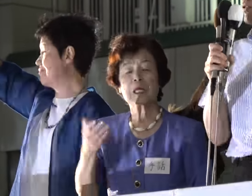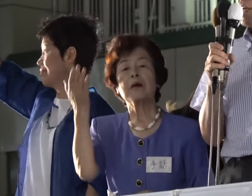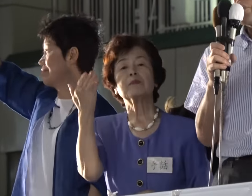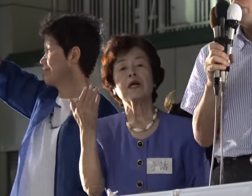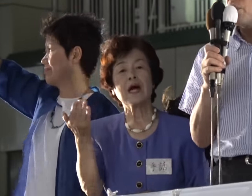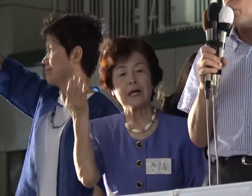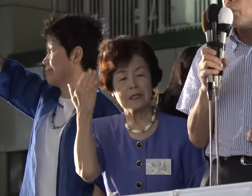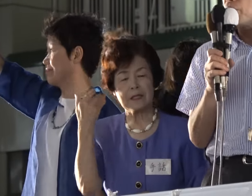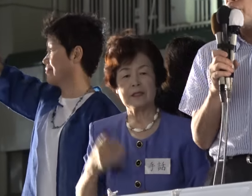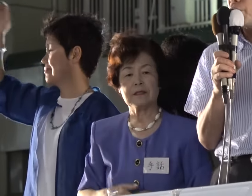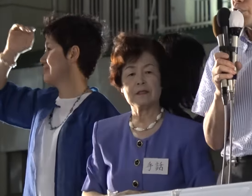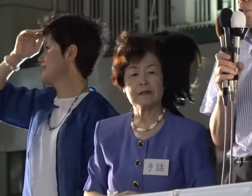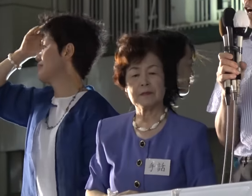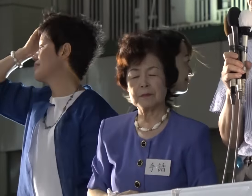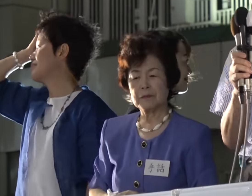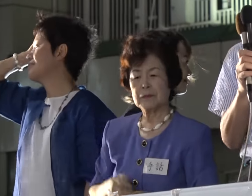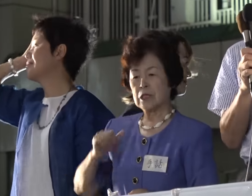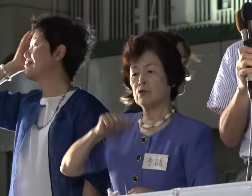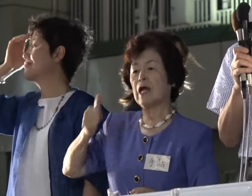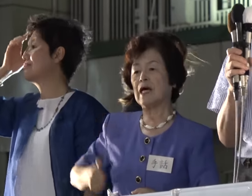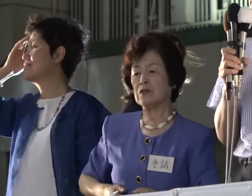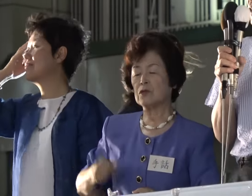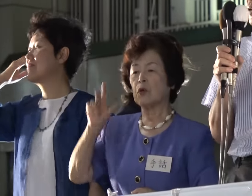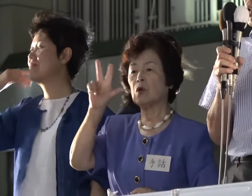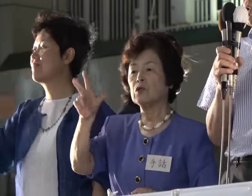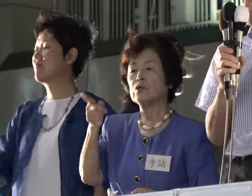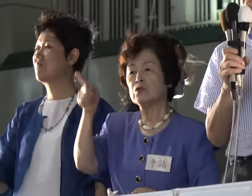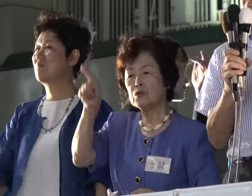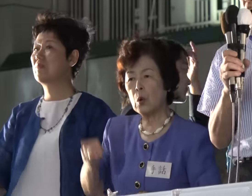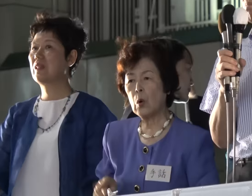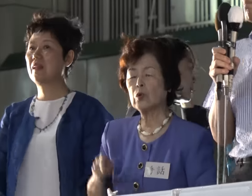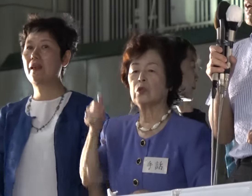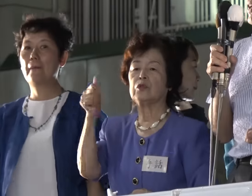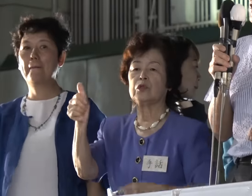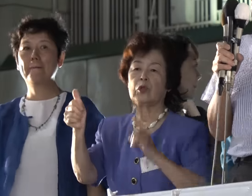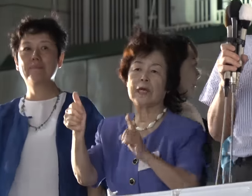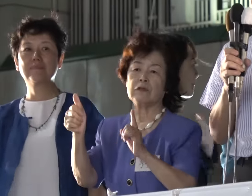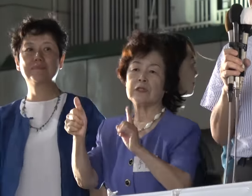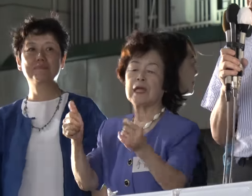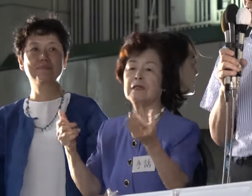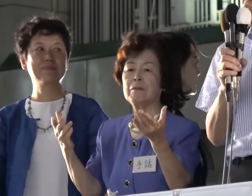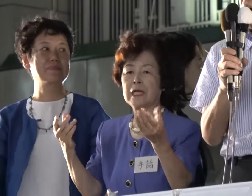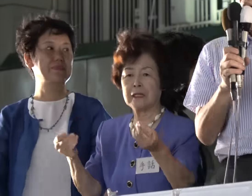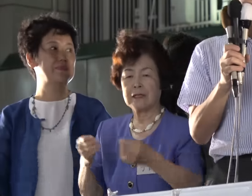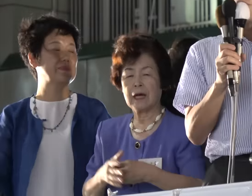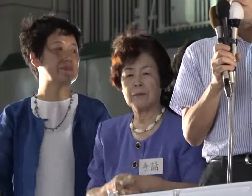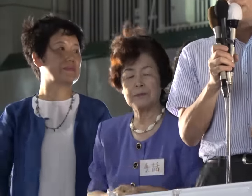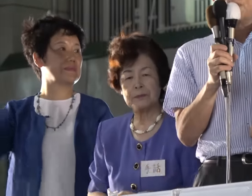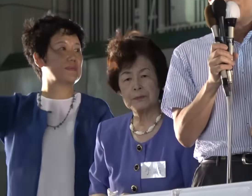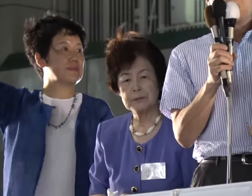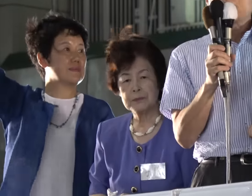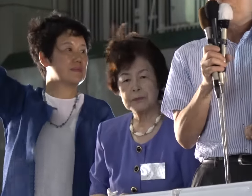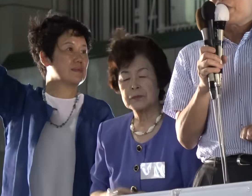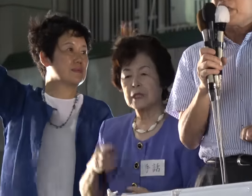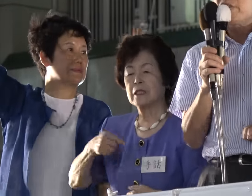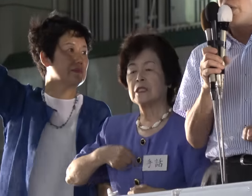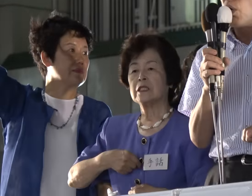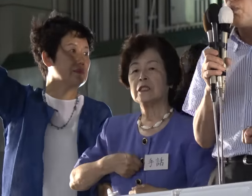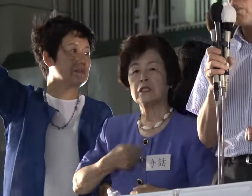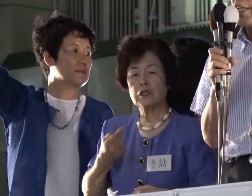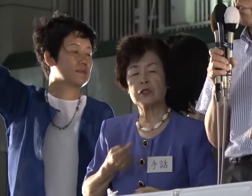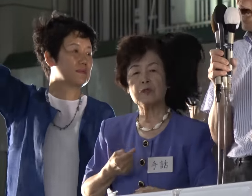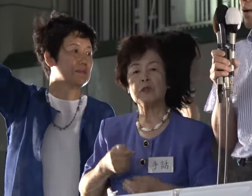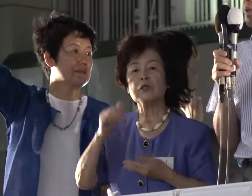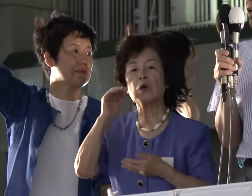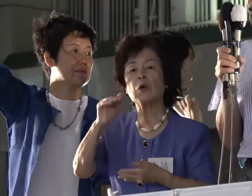昔フランスのルソーという思想家はこう言いました。イギリス人は自分のことを自由だ